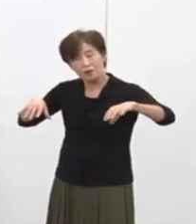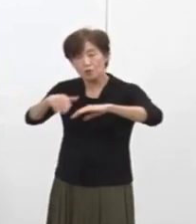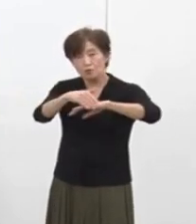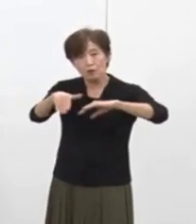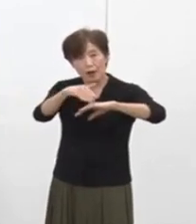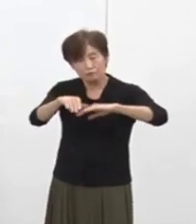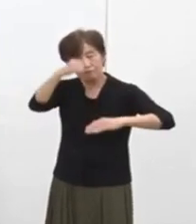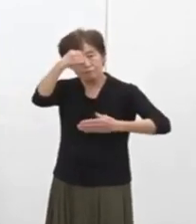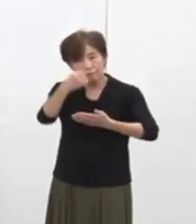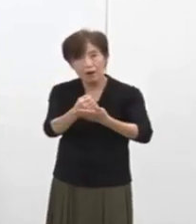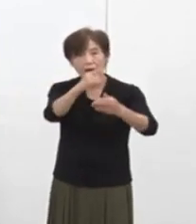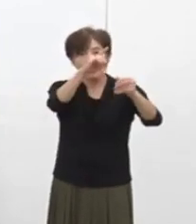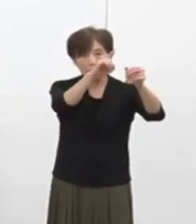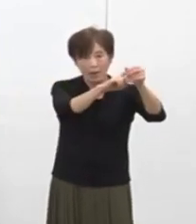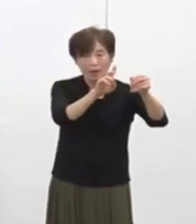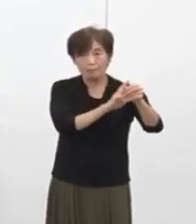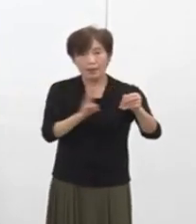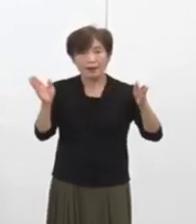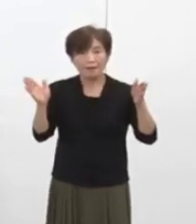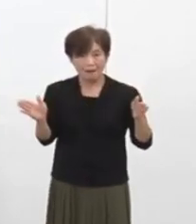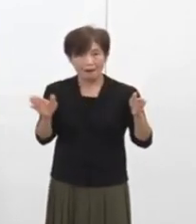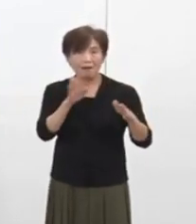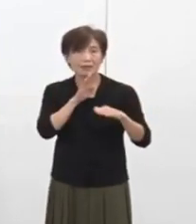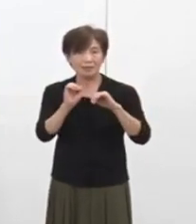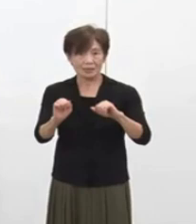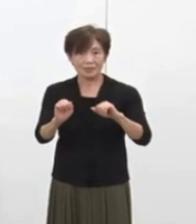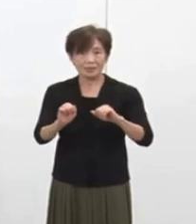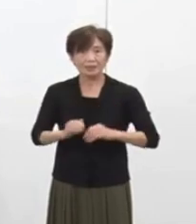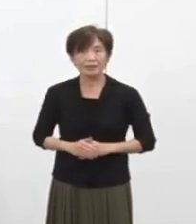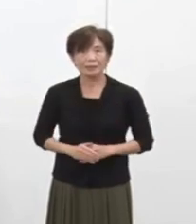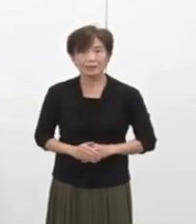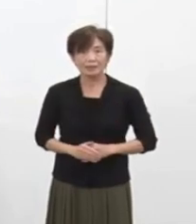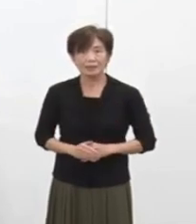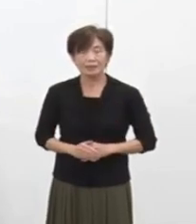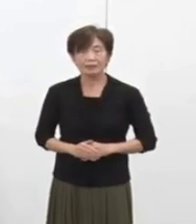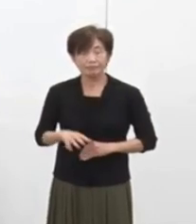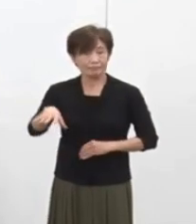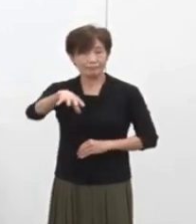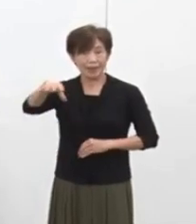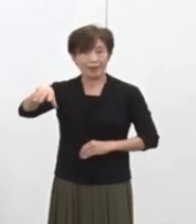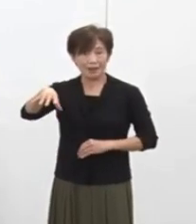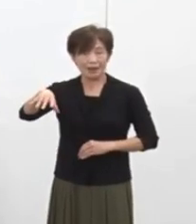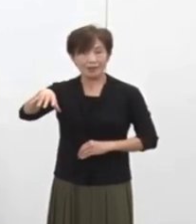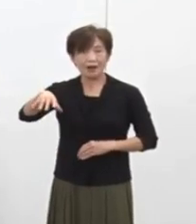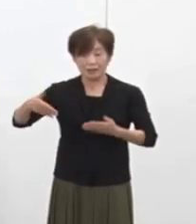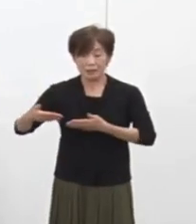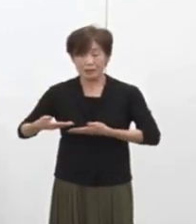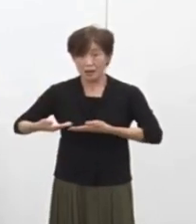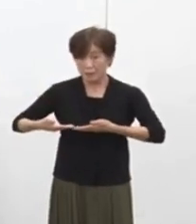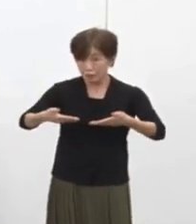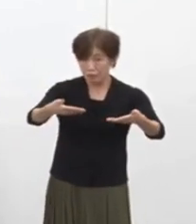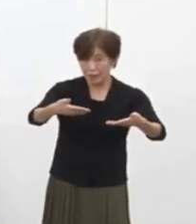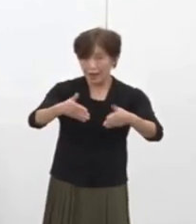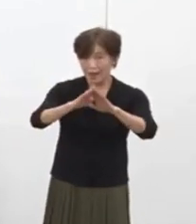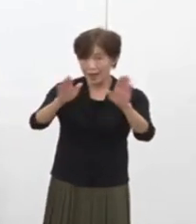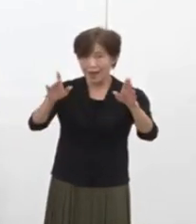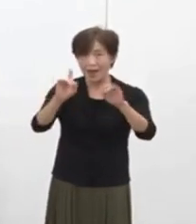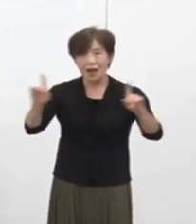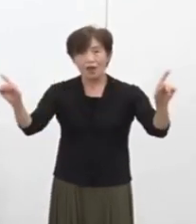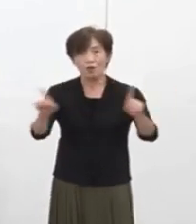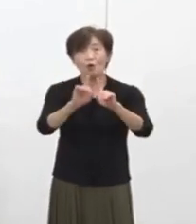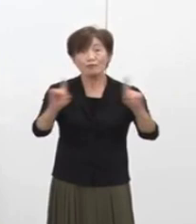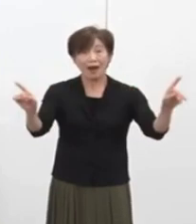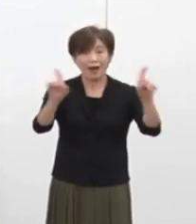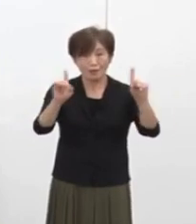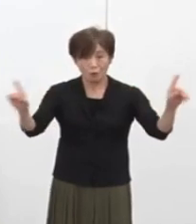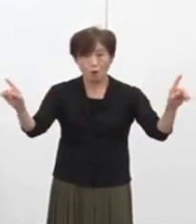から22日までの3日間で実施をいたします。エリア内でマルシェを開設したり、コンサートやアーバンスポー